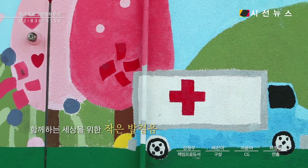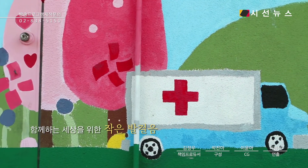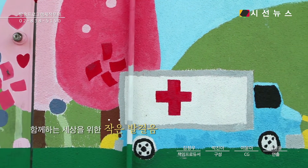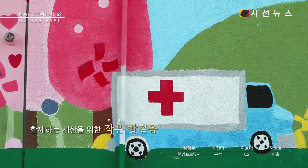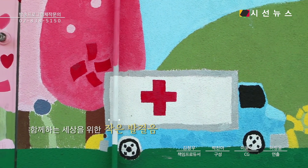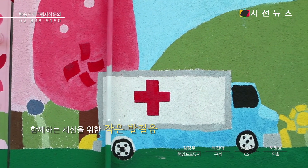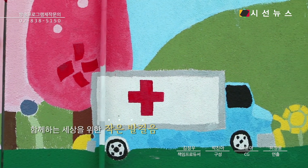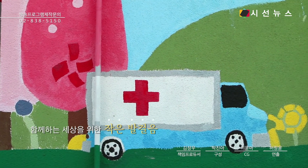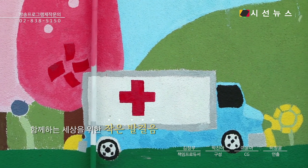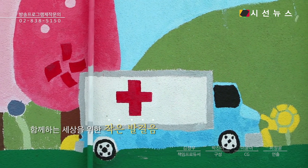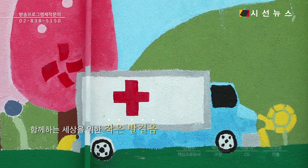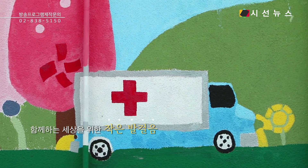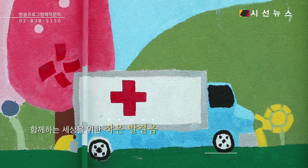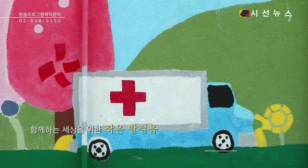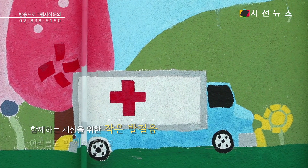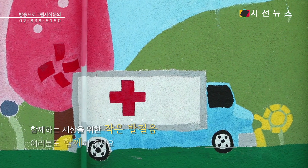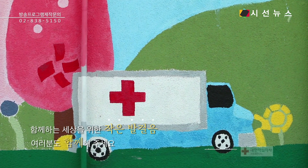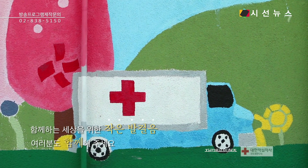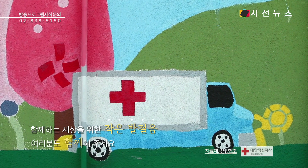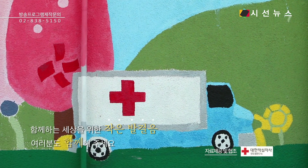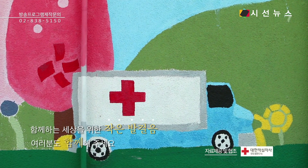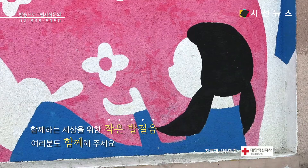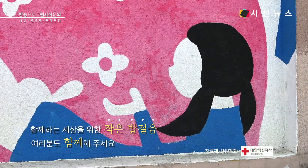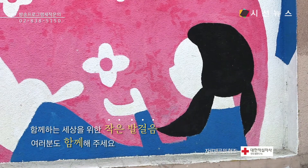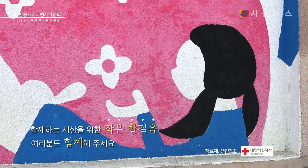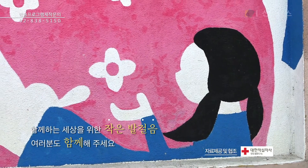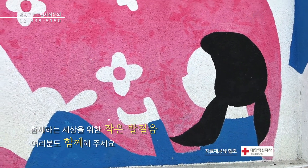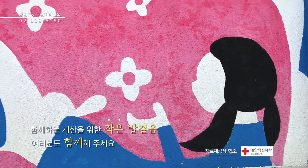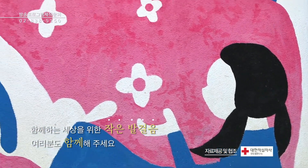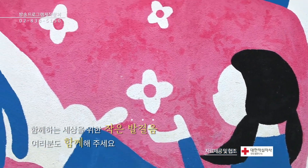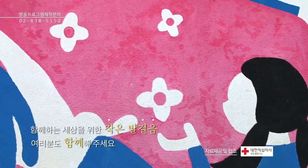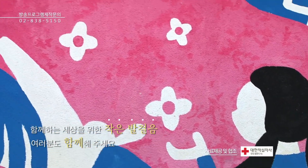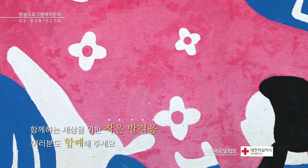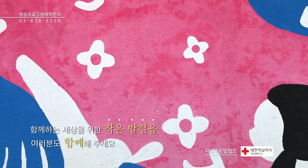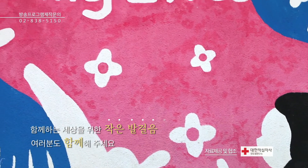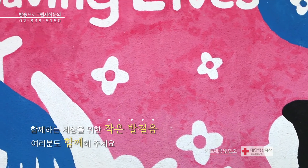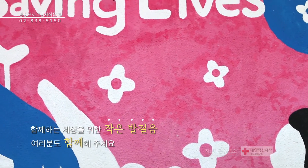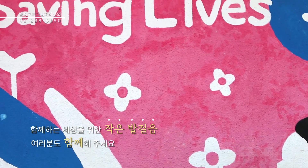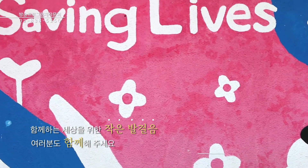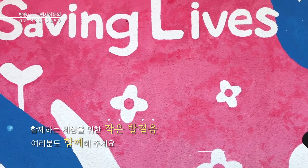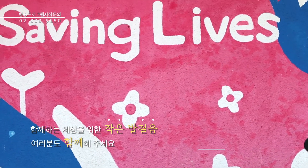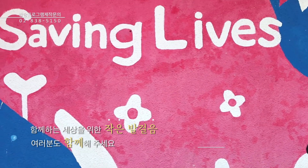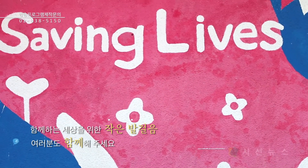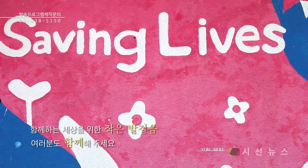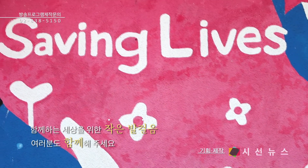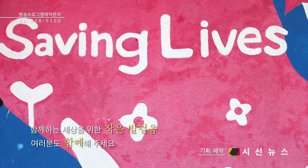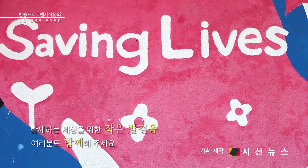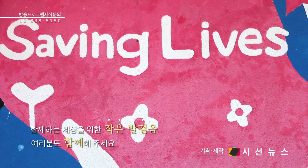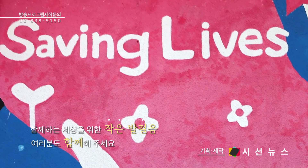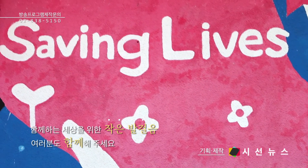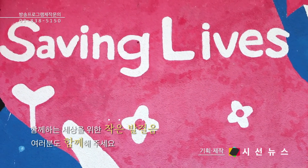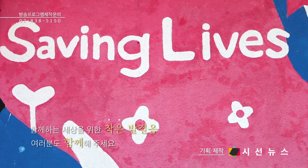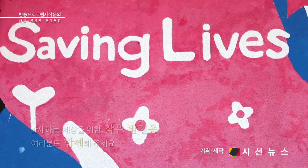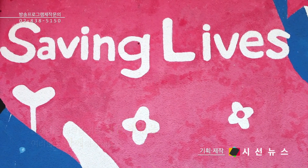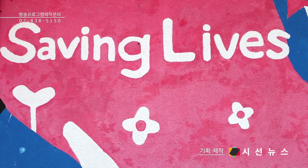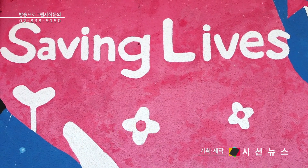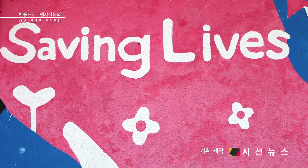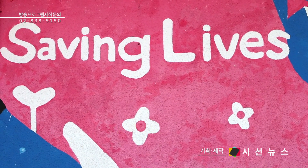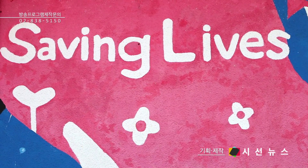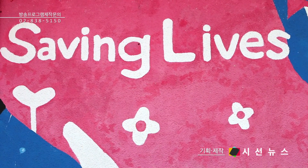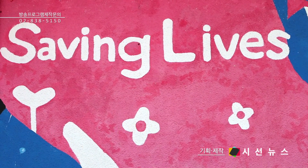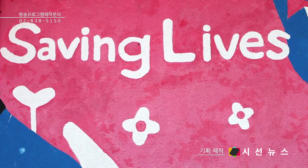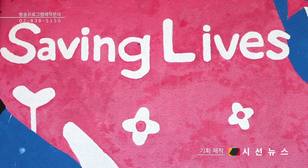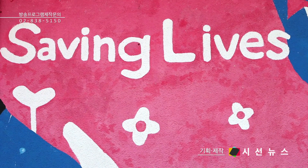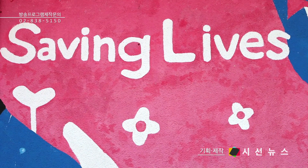세상을 위한 작은 발걸음. 여러분도 지금 바로 평화 챌린지에 함께 참여해보는 것은 어떨까요?